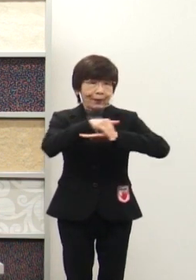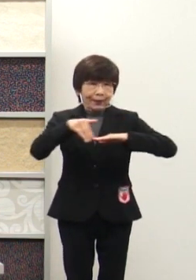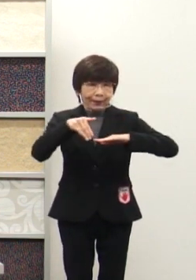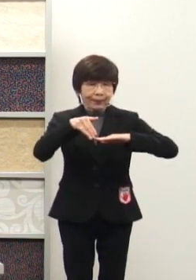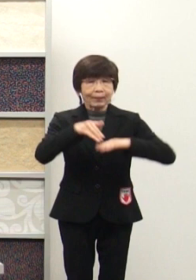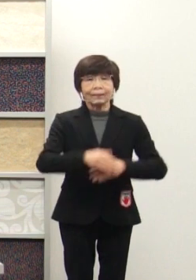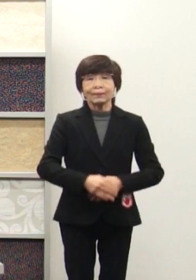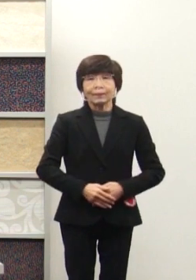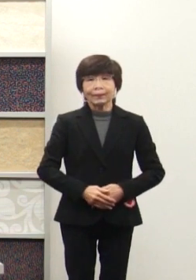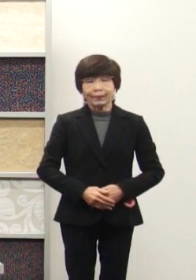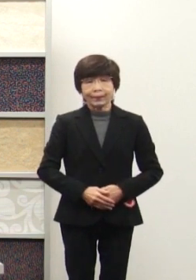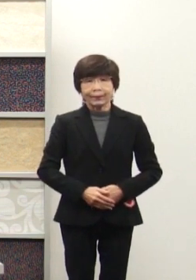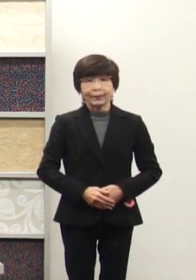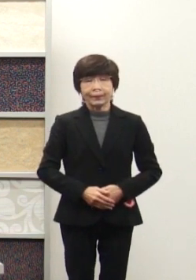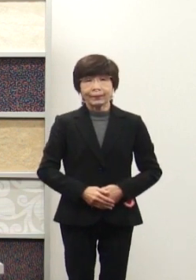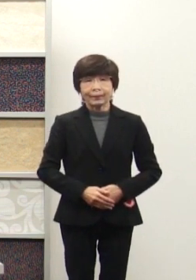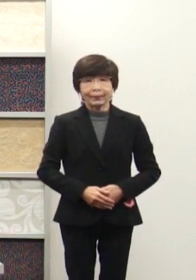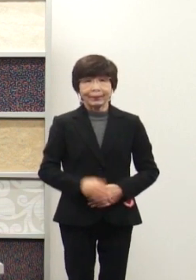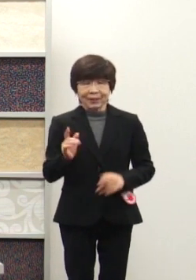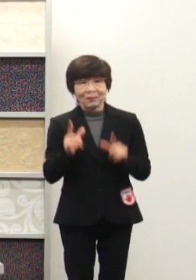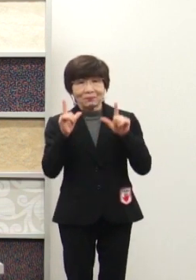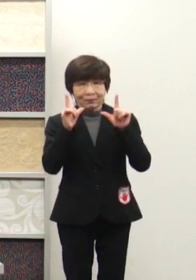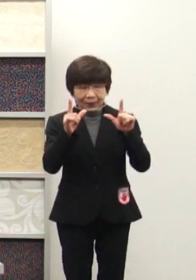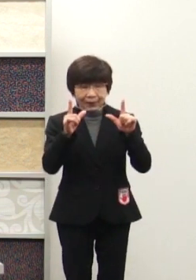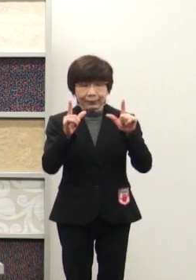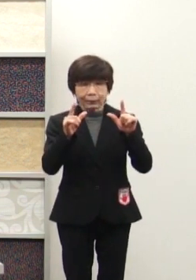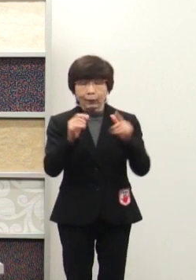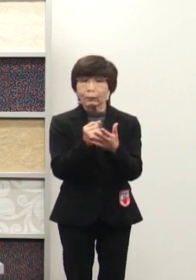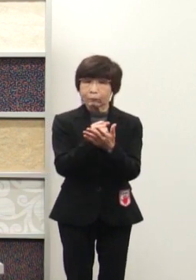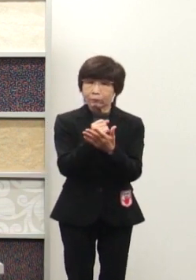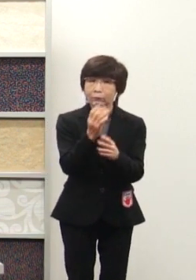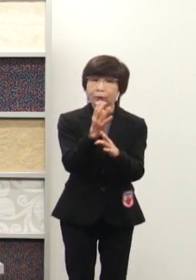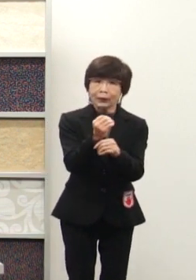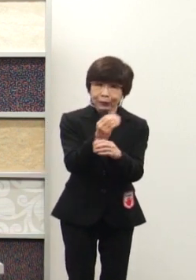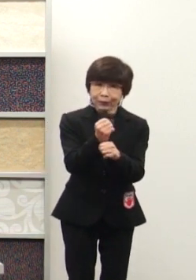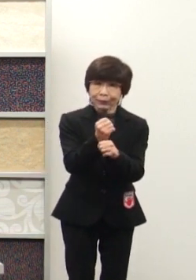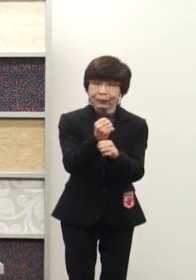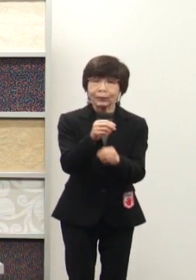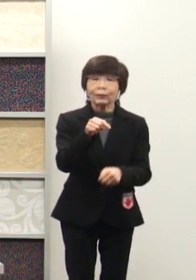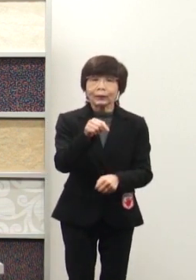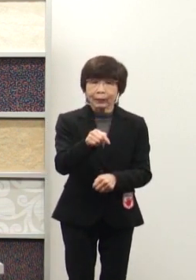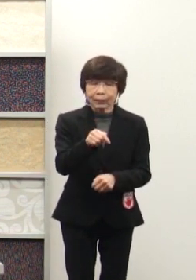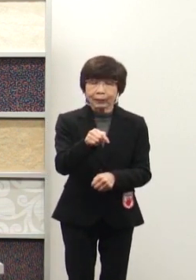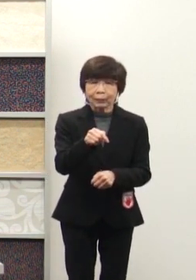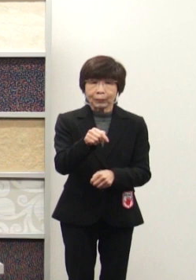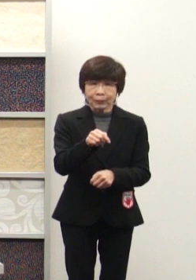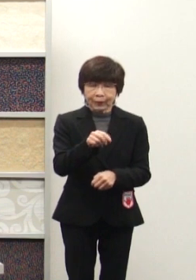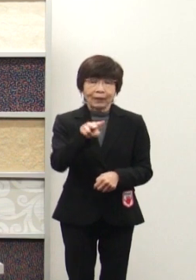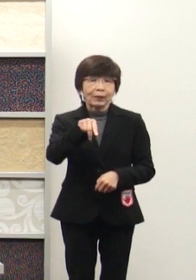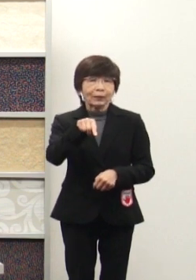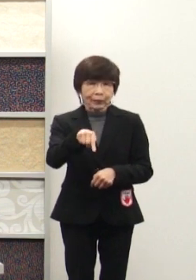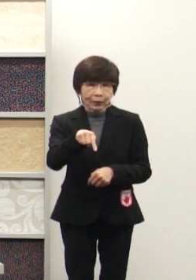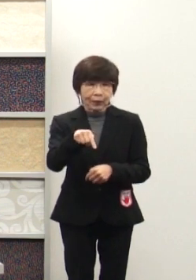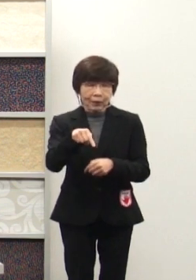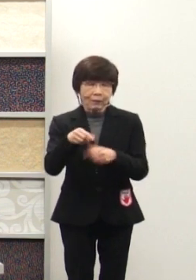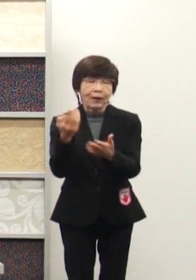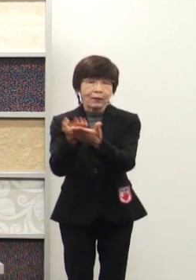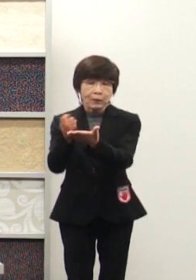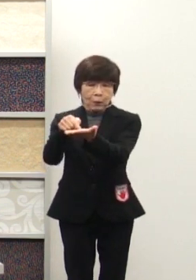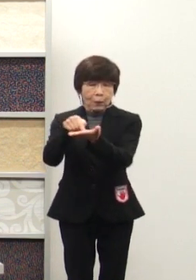ます。 それはタイミングに関しましては、24条9項に基づく要請